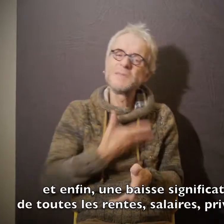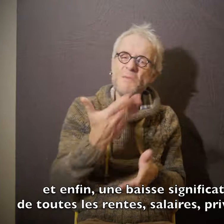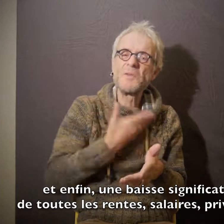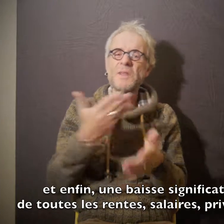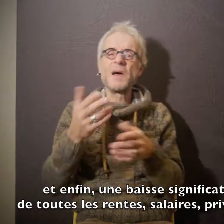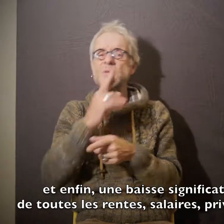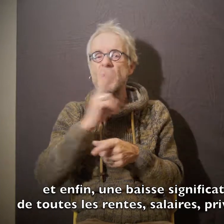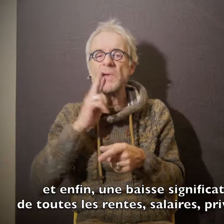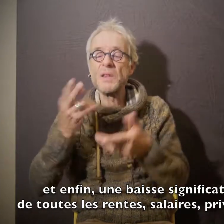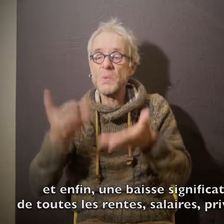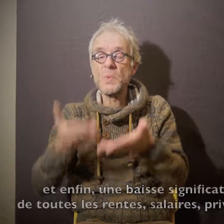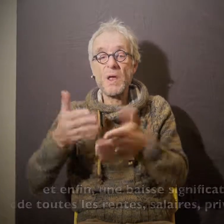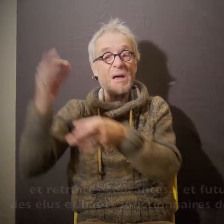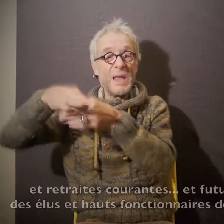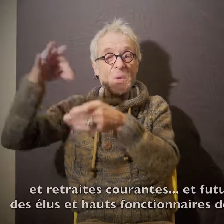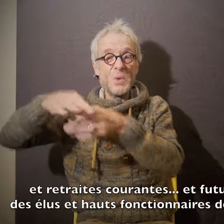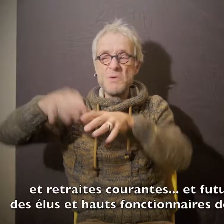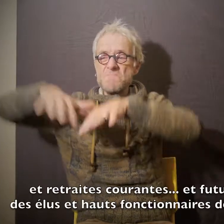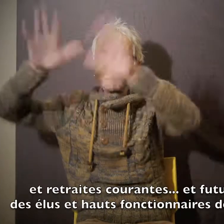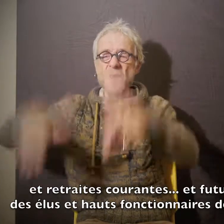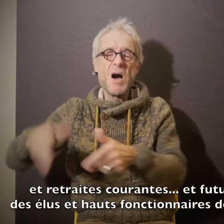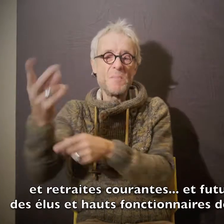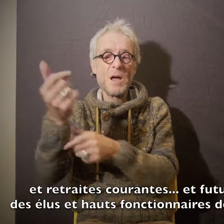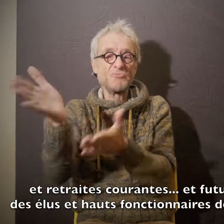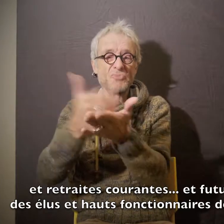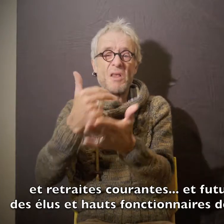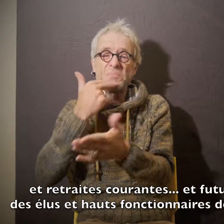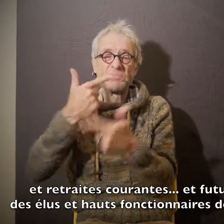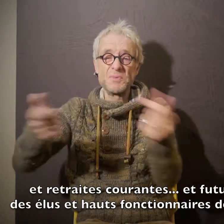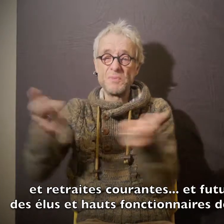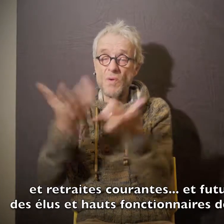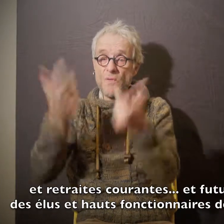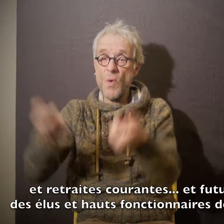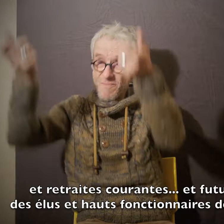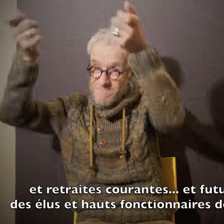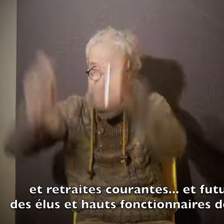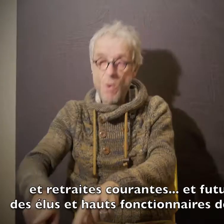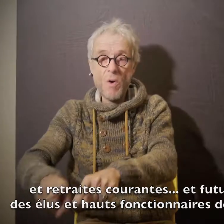rentes, salaires, privilèges et retraites courantes et futures des élus et hauts fonctionnaires d'État.